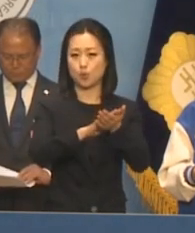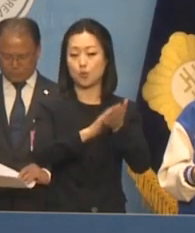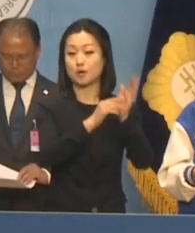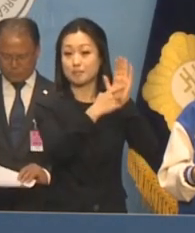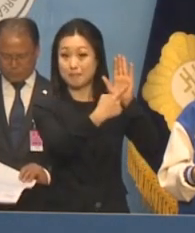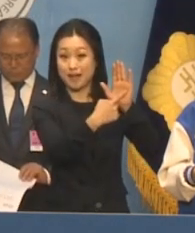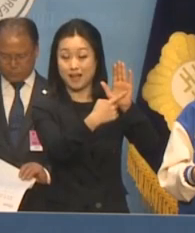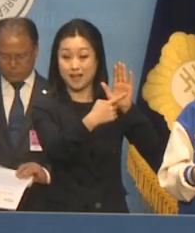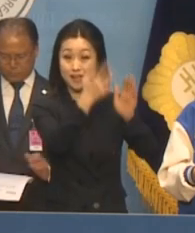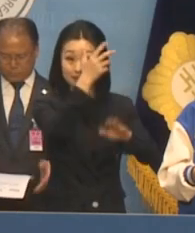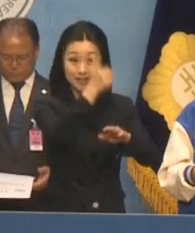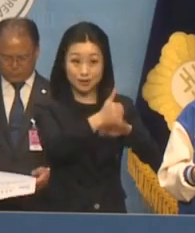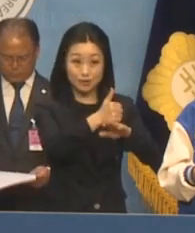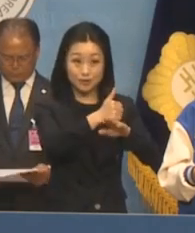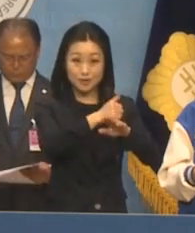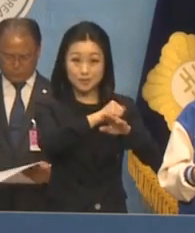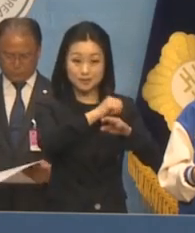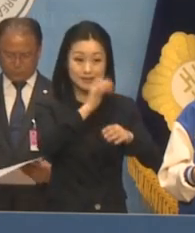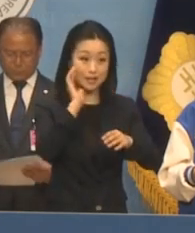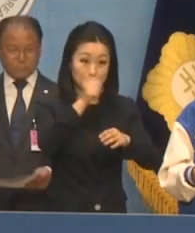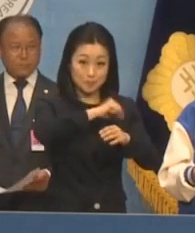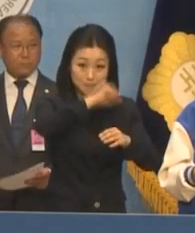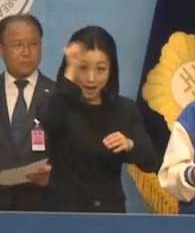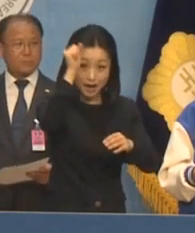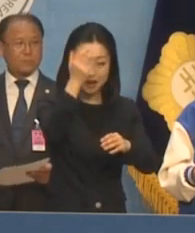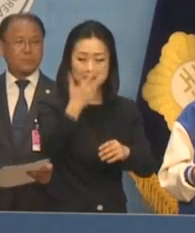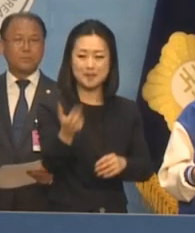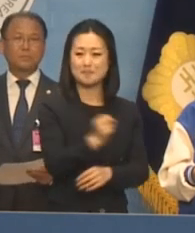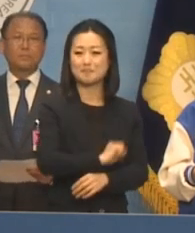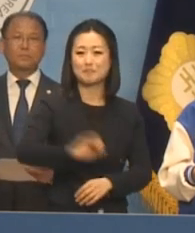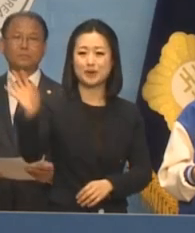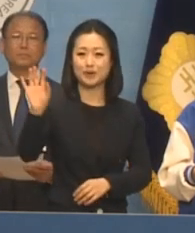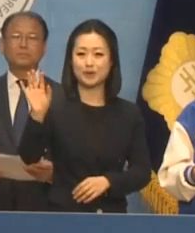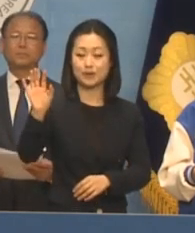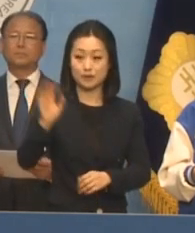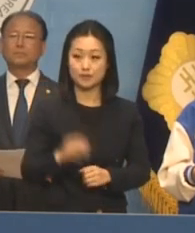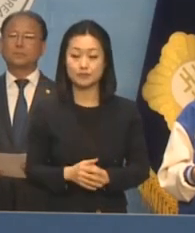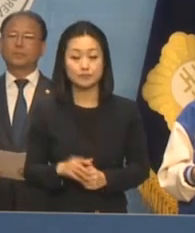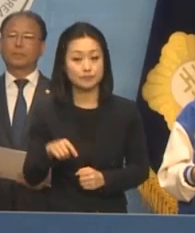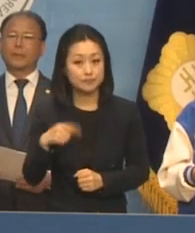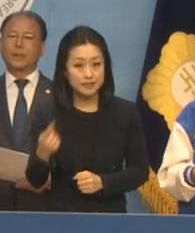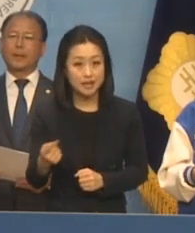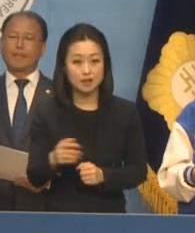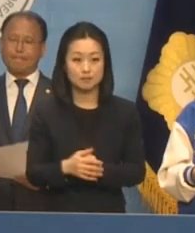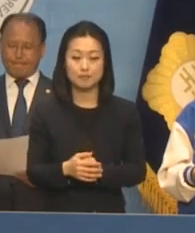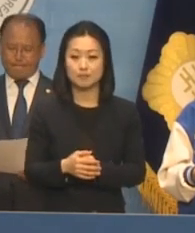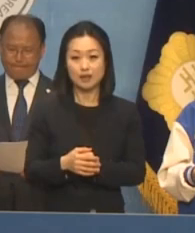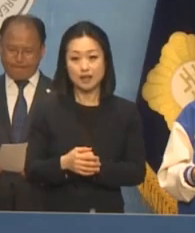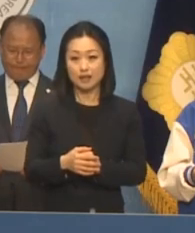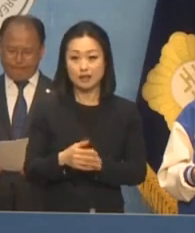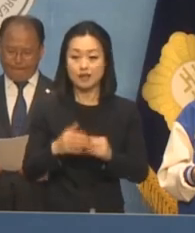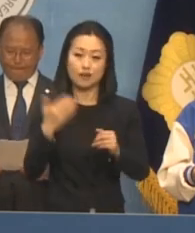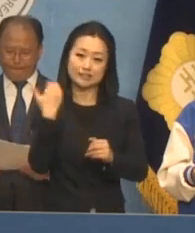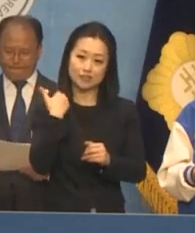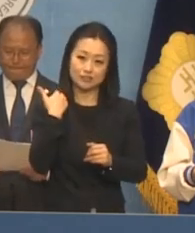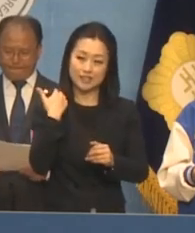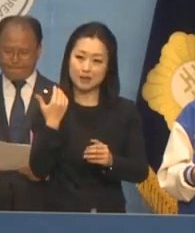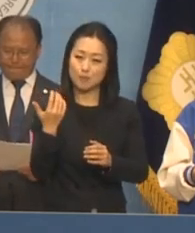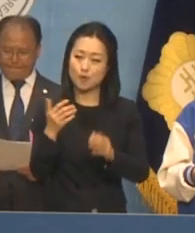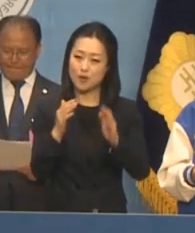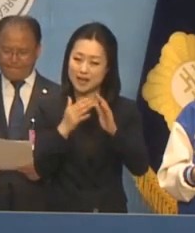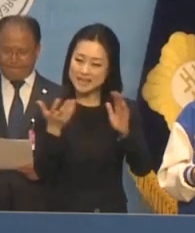헌신짝처럼 내팽겨 쳤습니다 또한 임대료 나눔제 반값 임대료 공약도 정부 출범하자마자